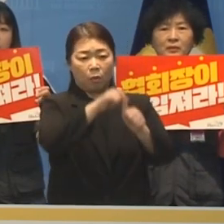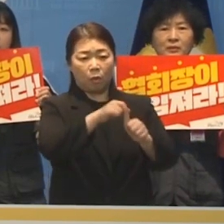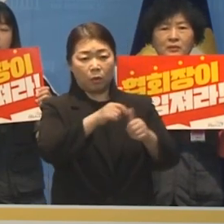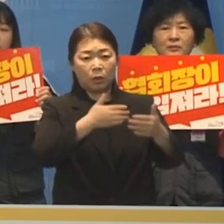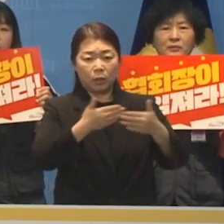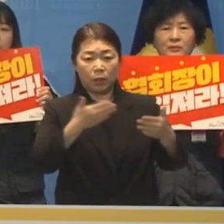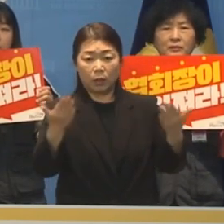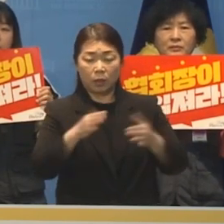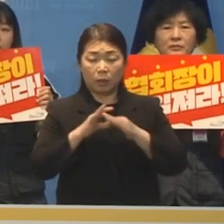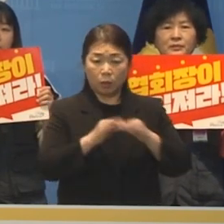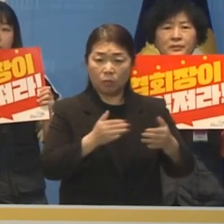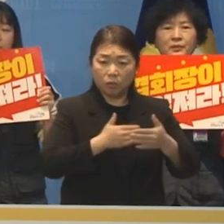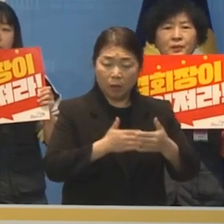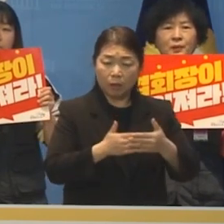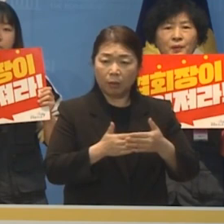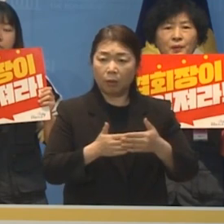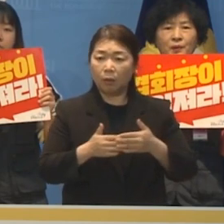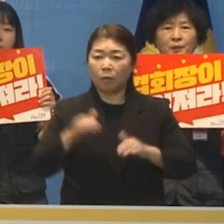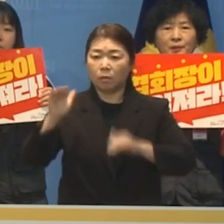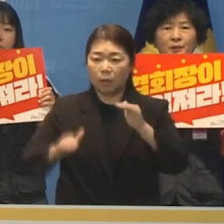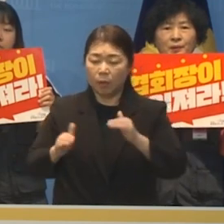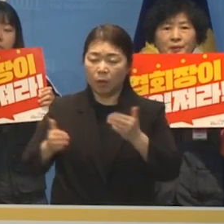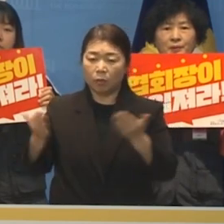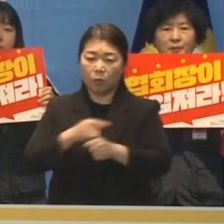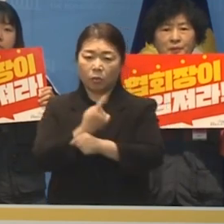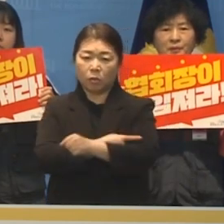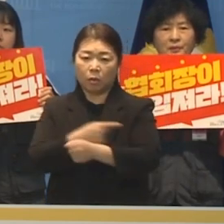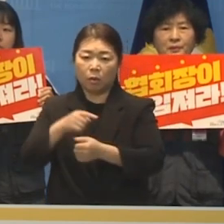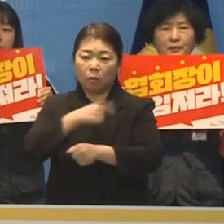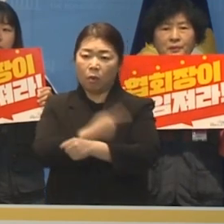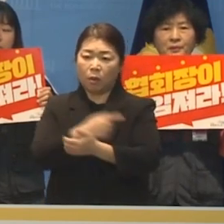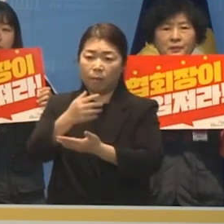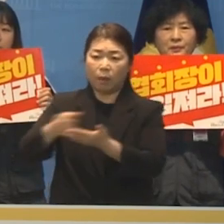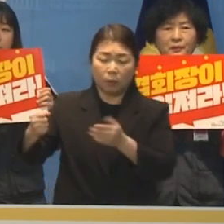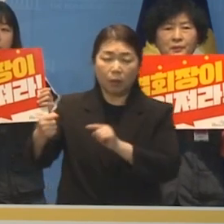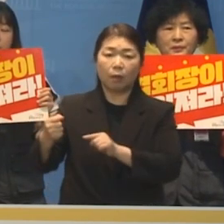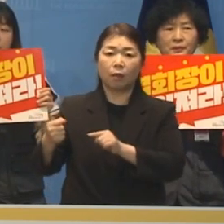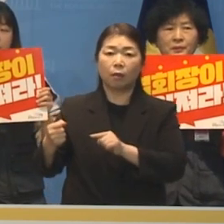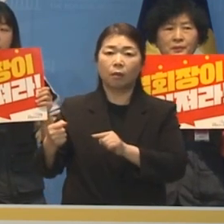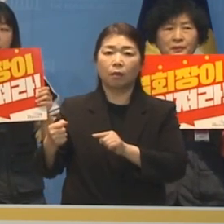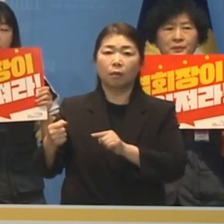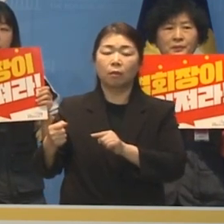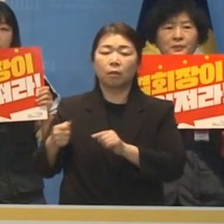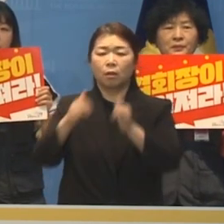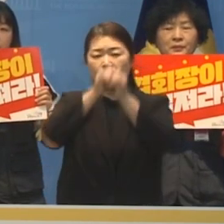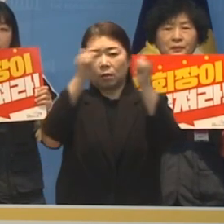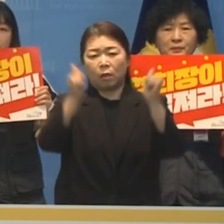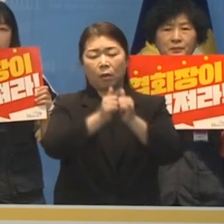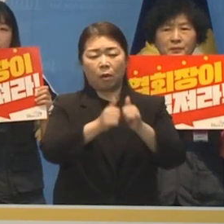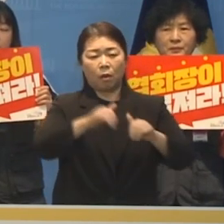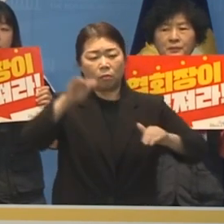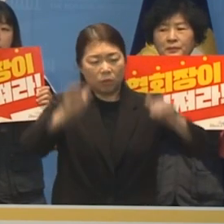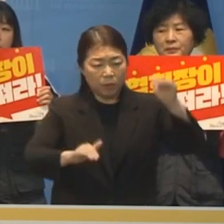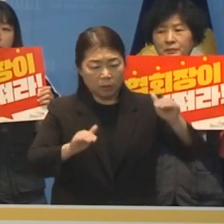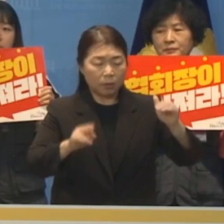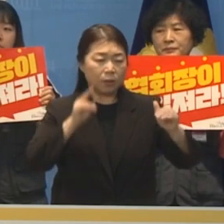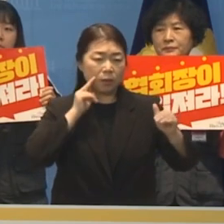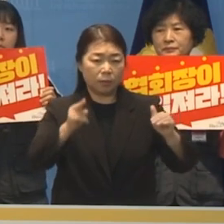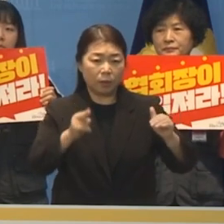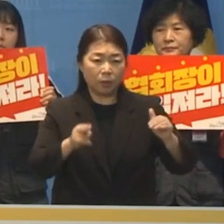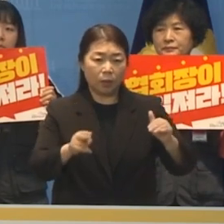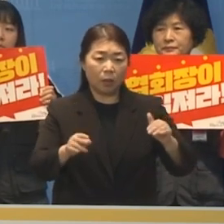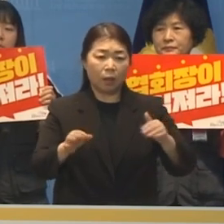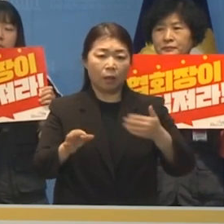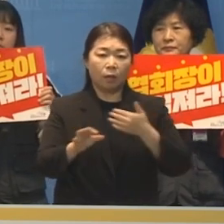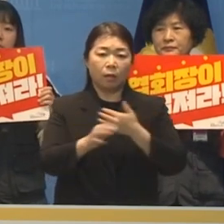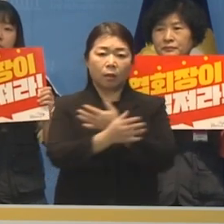저임금, 노조할 권리 박탈 등 우리 사회가 불평등과 양극화, 비정규직 문제 해결을